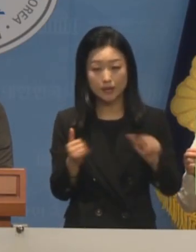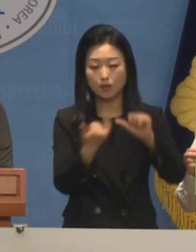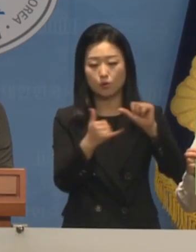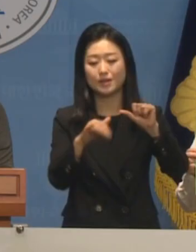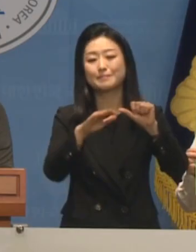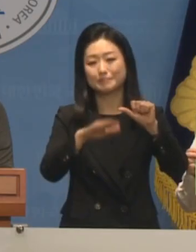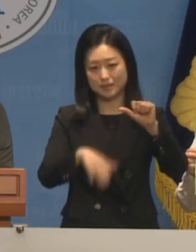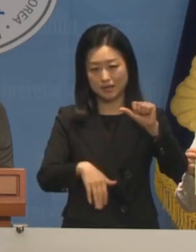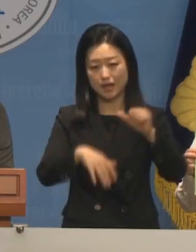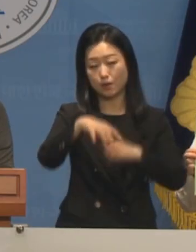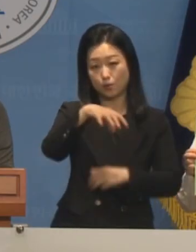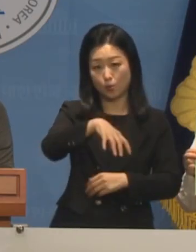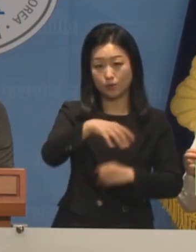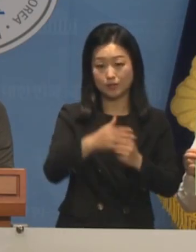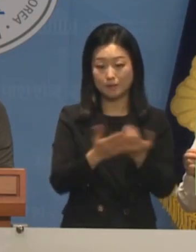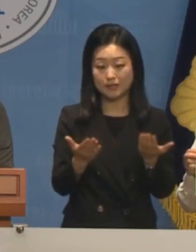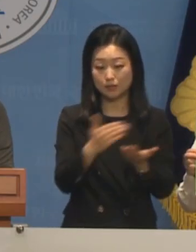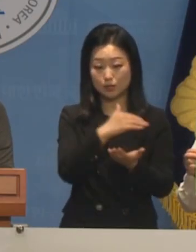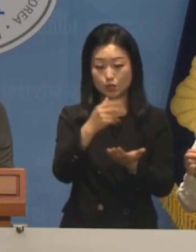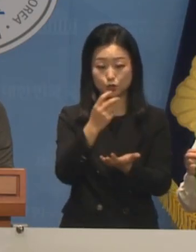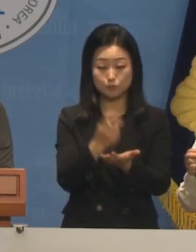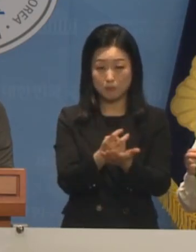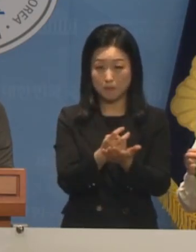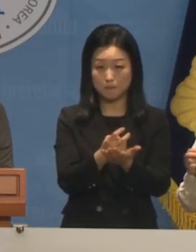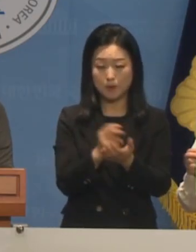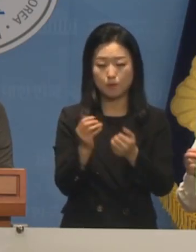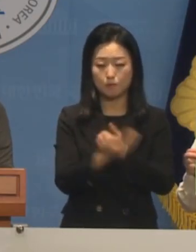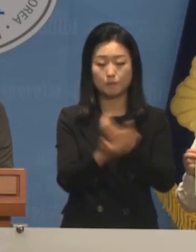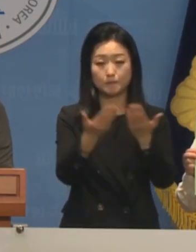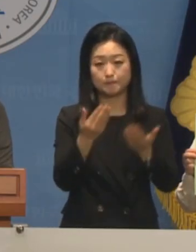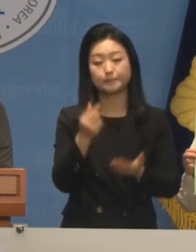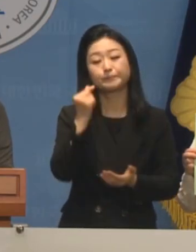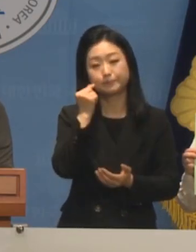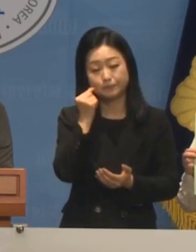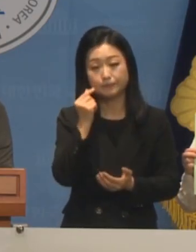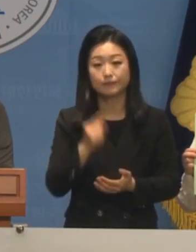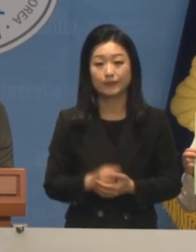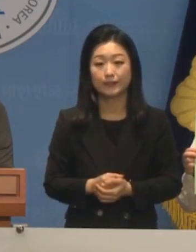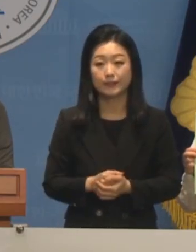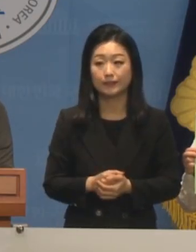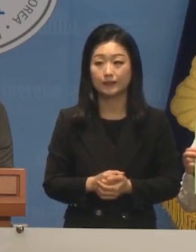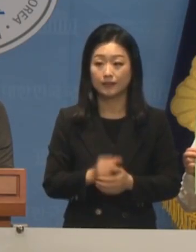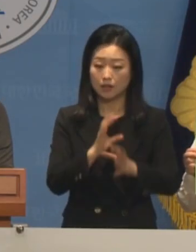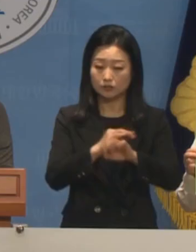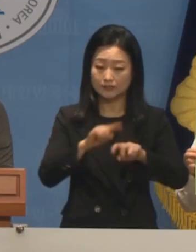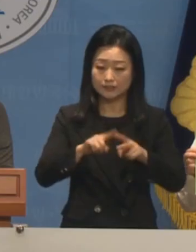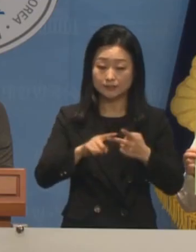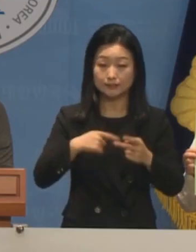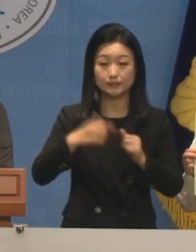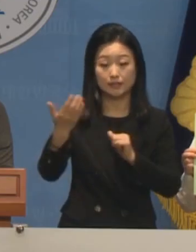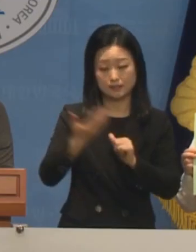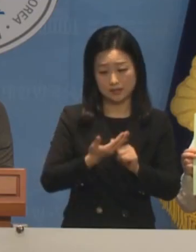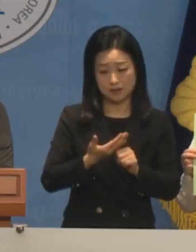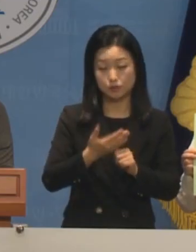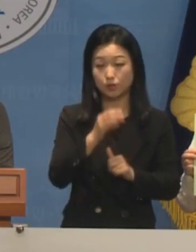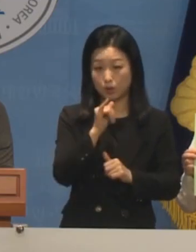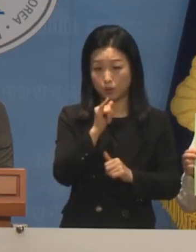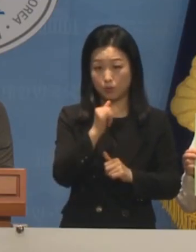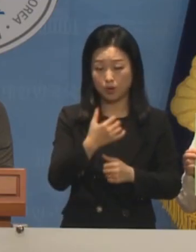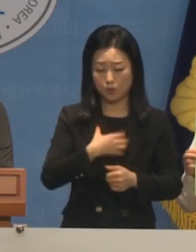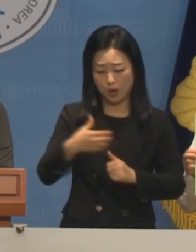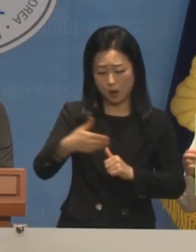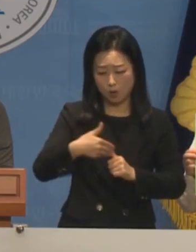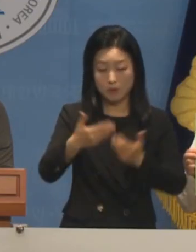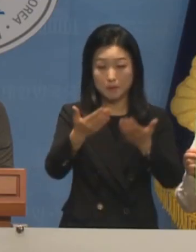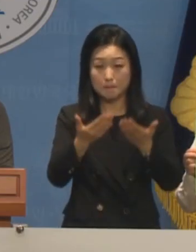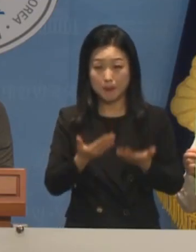미만이라는 이유로 근로기준법의 사각 지대에 놓여 있습니다 언제든 해고될 수 있고 직장 내 괴롭힘을